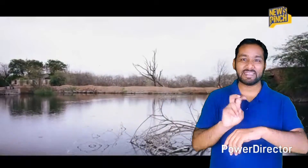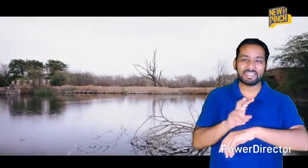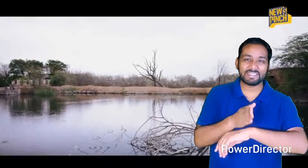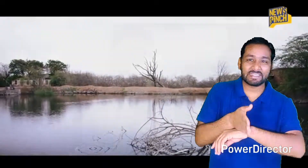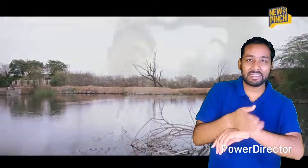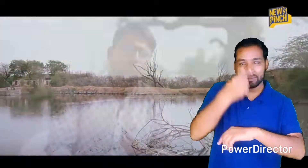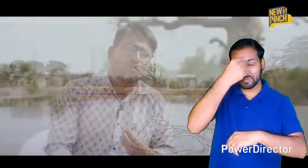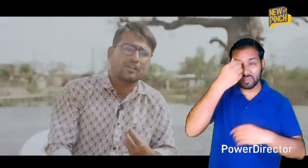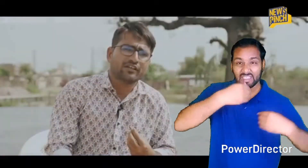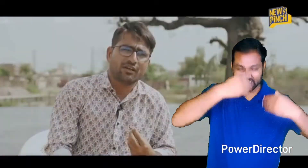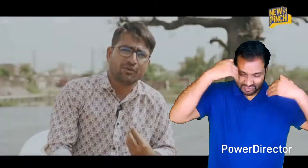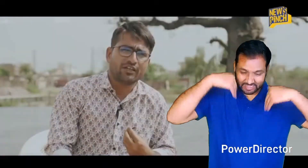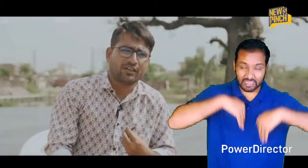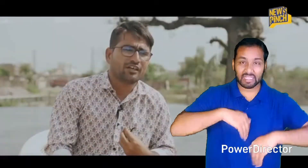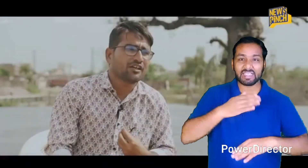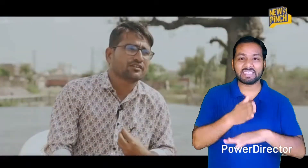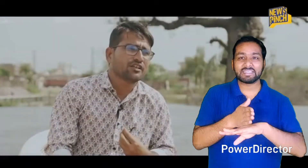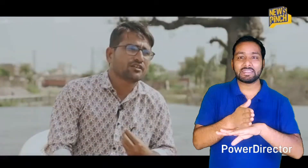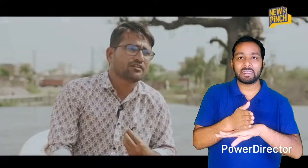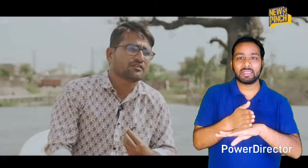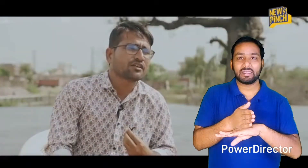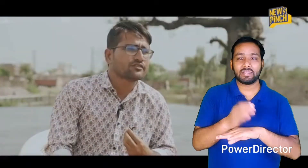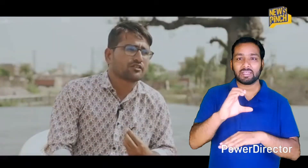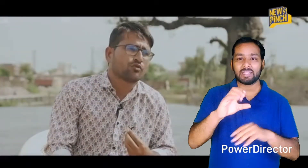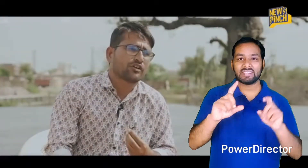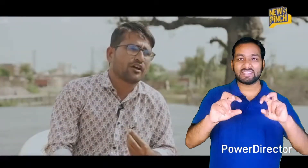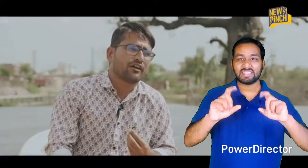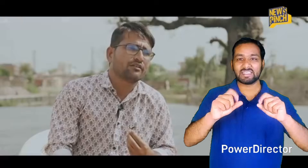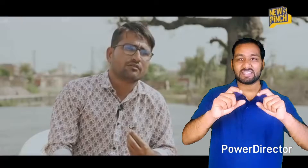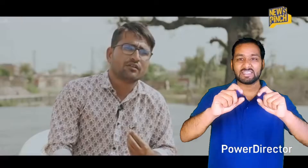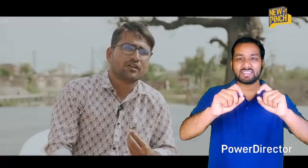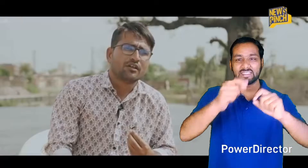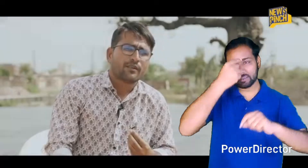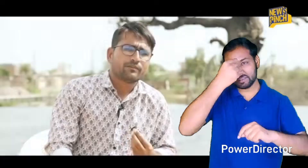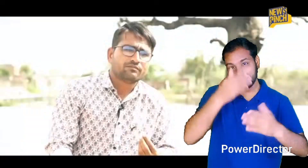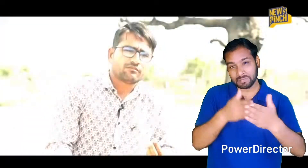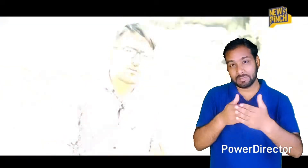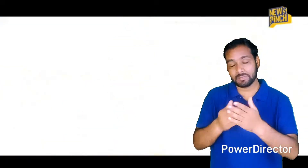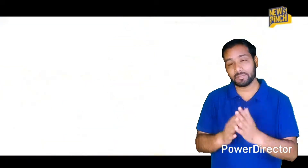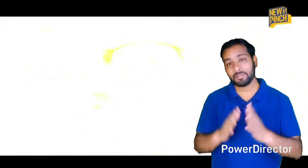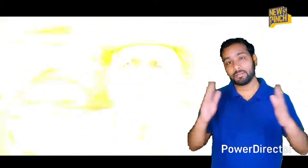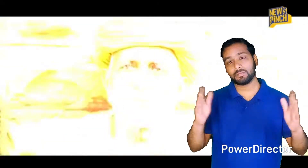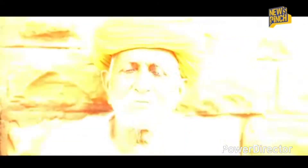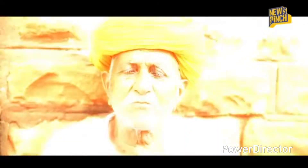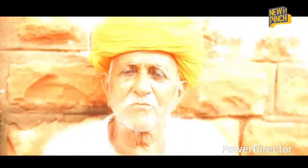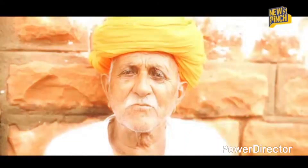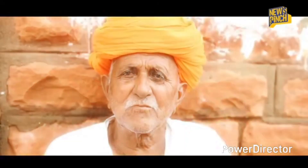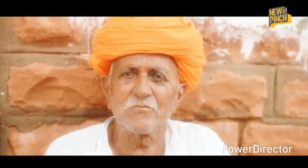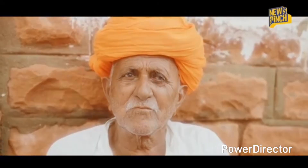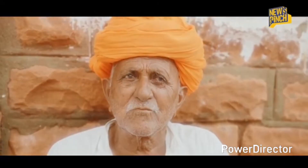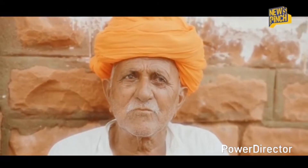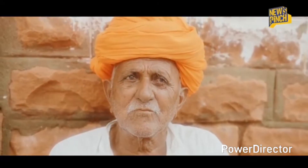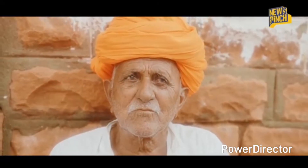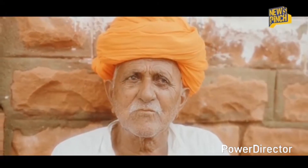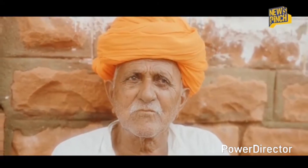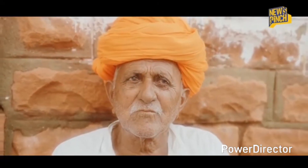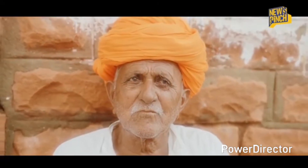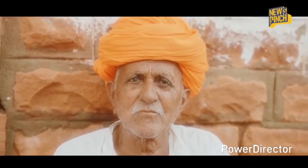है। ये श्योर है कि हमारे रग के अंदर कैंसर दौड़ रहा है, कैंसर दौड़ रहा है, कैंसर दौड़ रहा